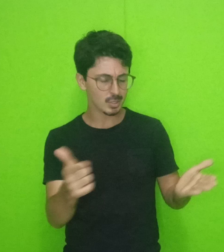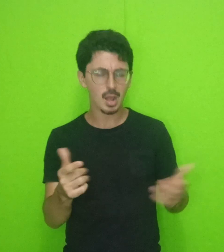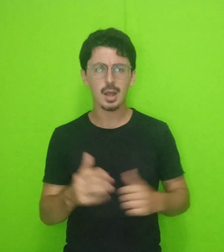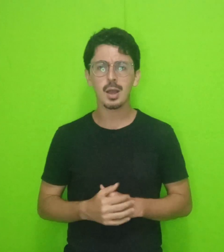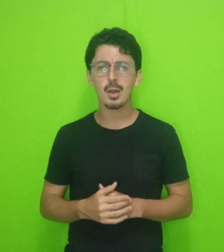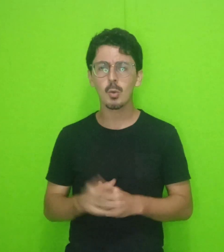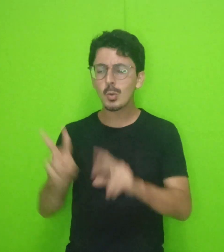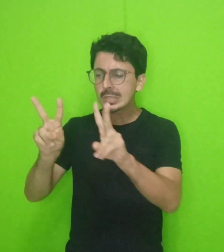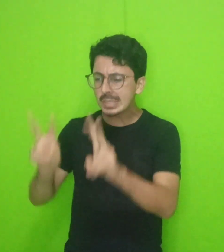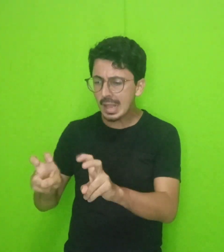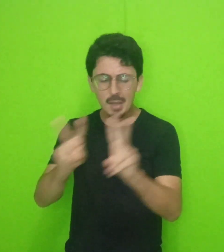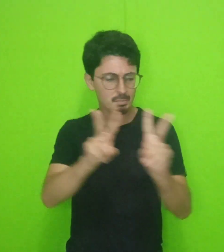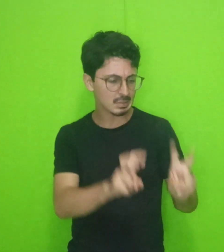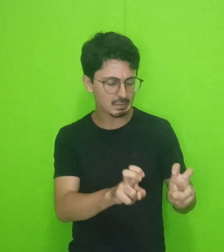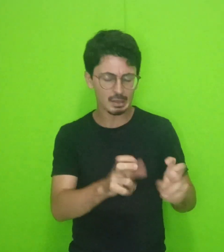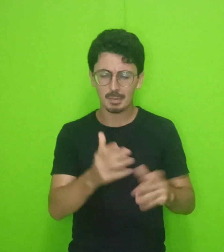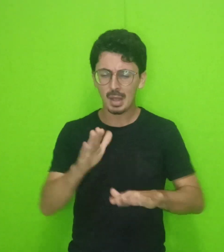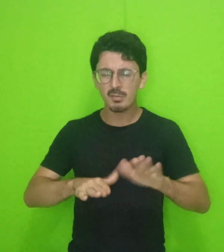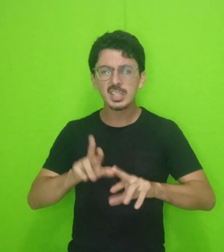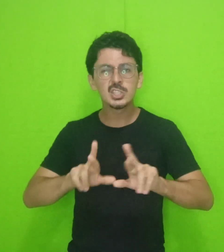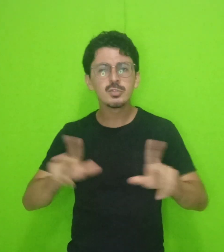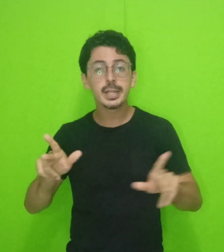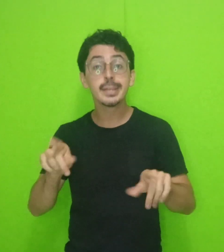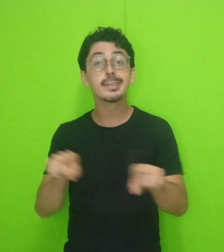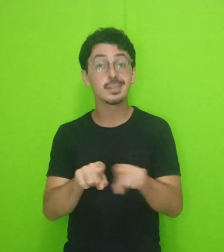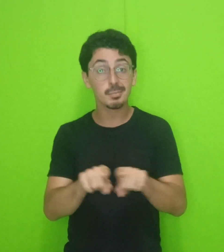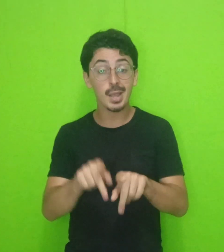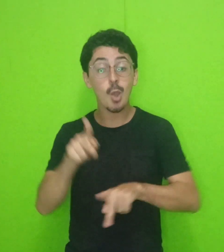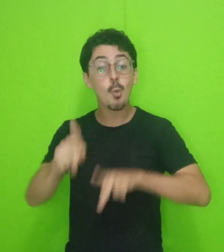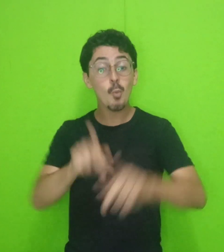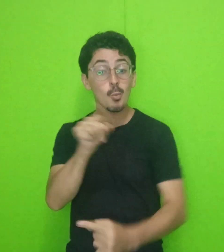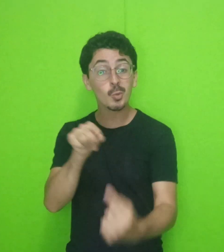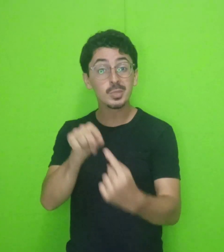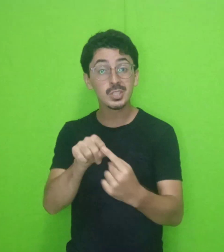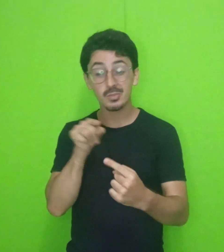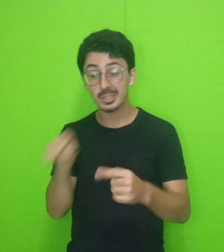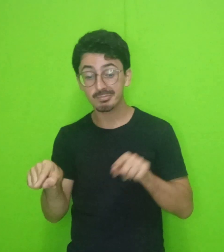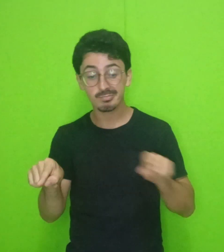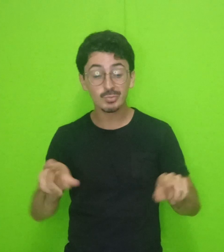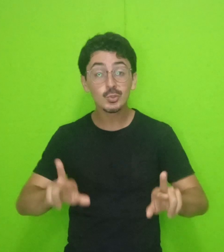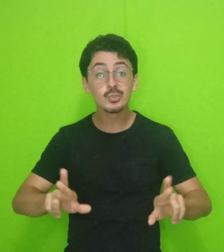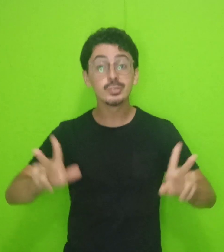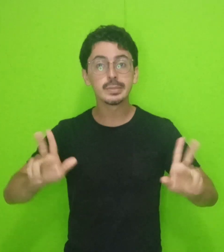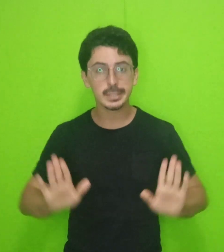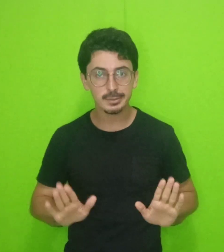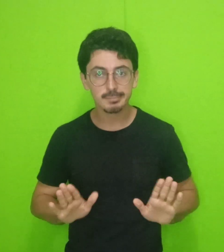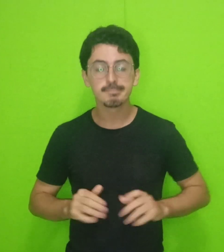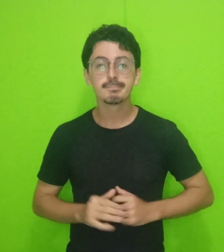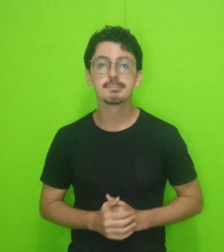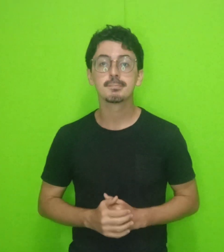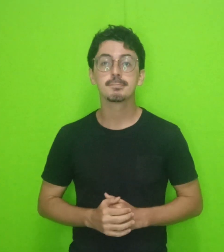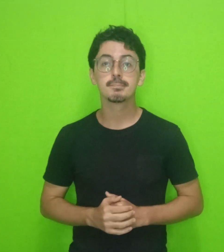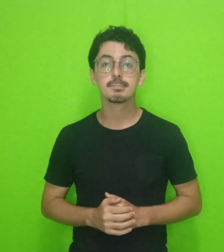e, consequentemente, no público-alvo. O que mais chamou a atenção quando comparadas as